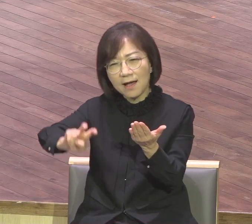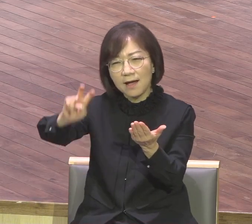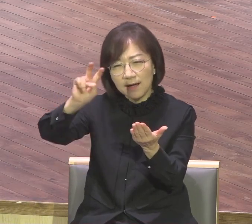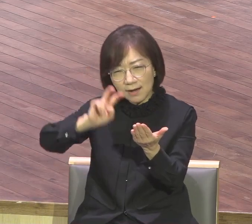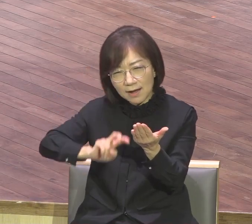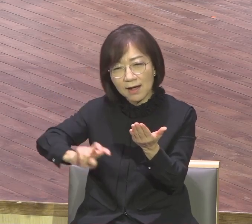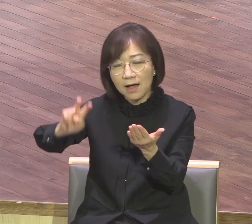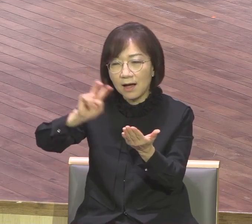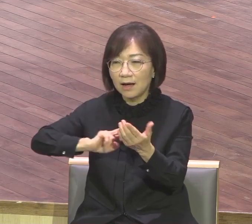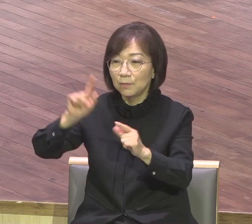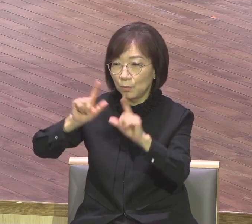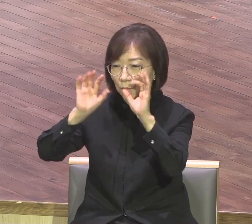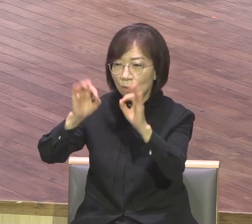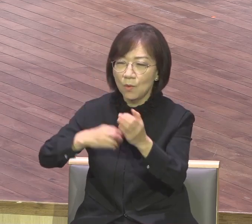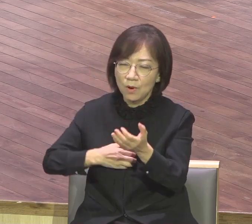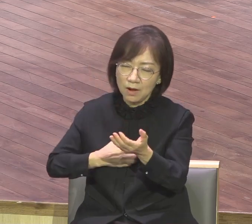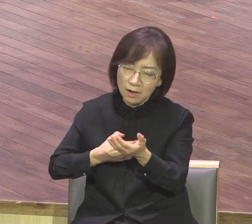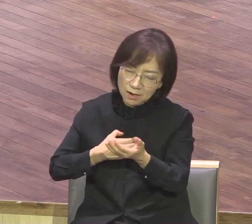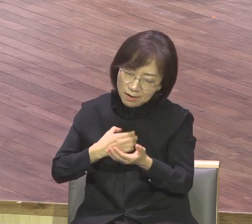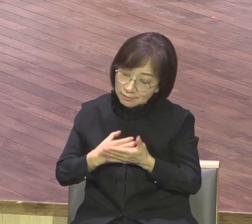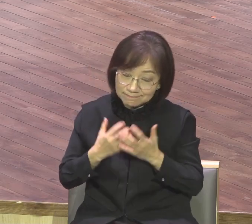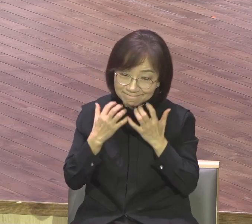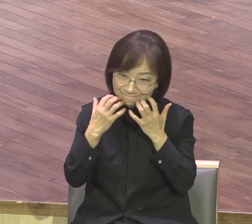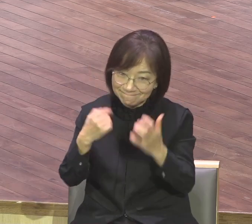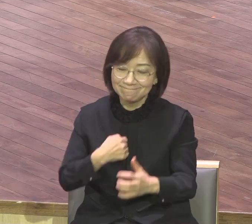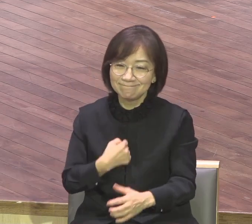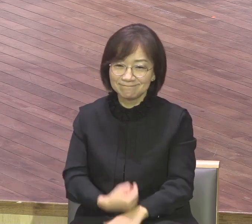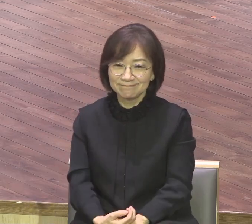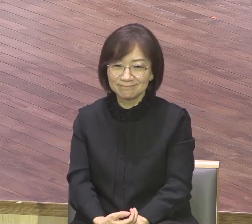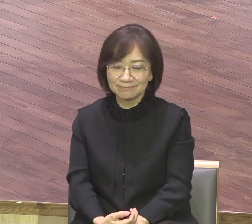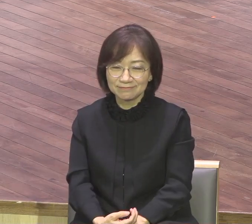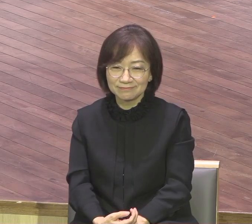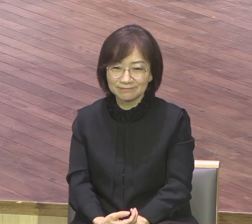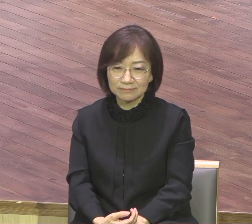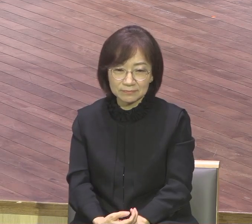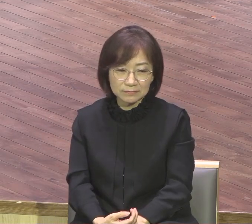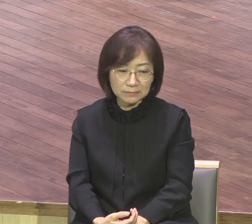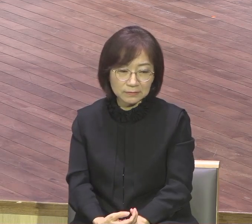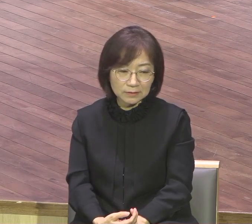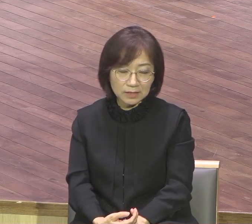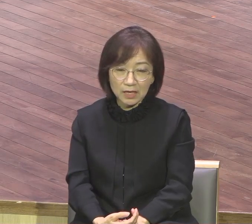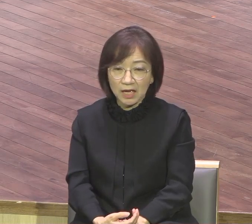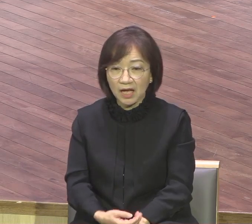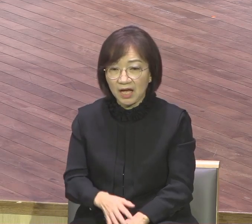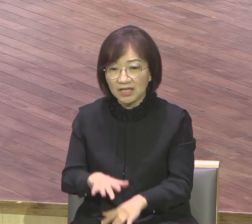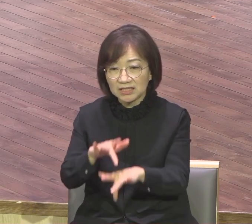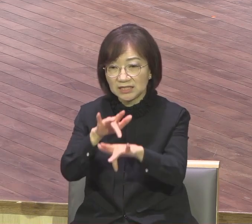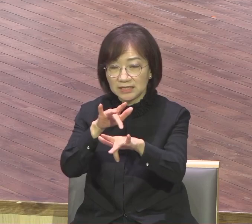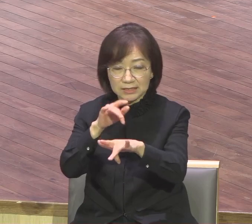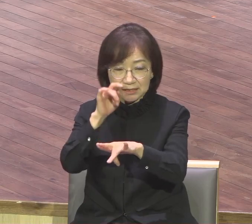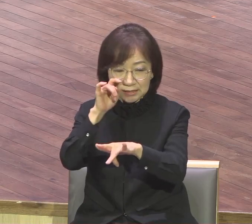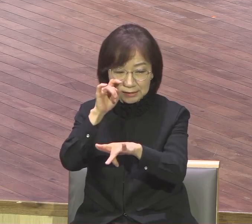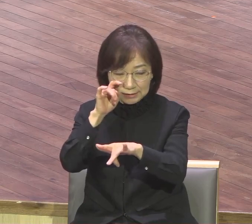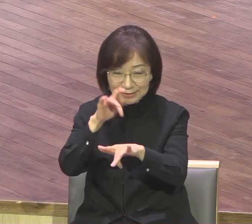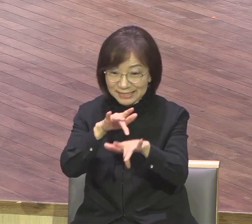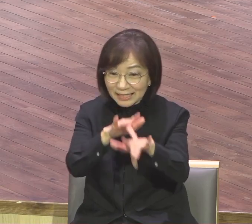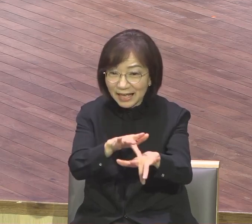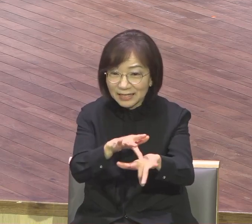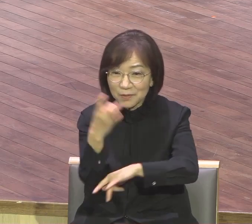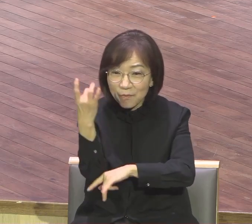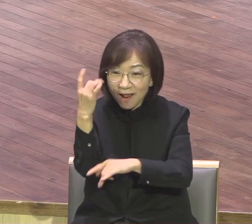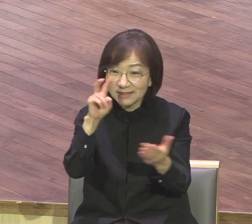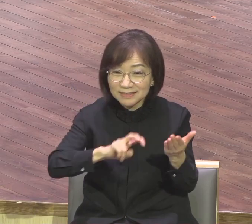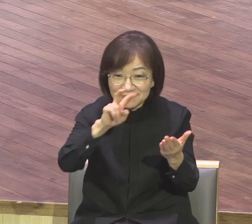de los grupo de la alabanza era muy hermoso y con la verdad cantaban. 이 사단이 말이요. 이 찬양을 했던 존재가 되니까 이